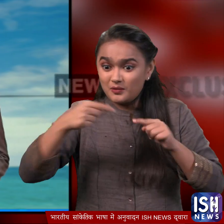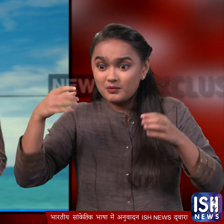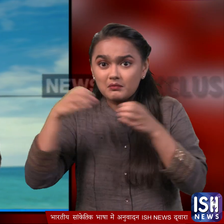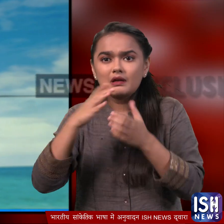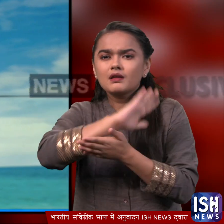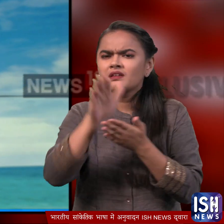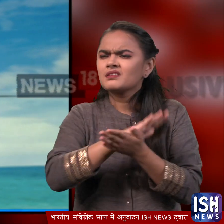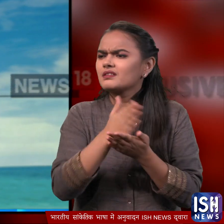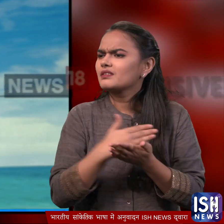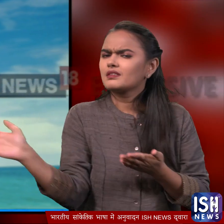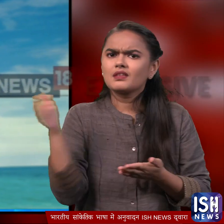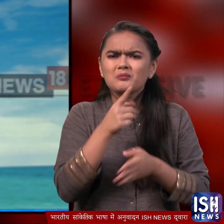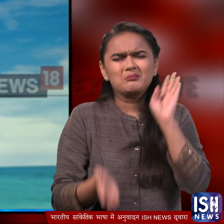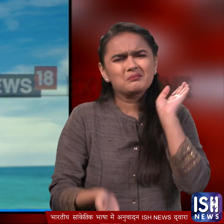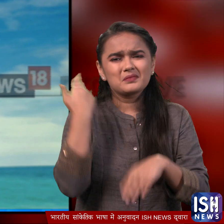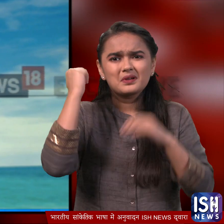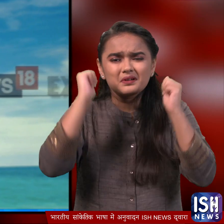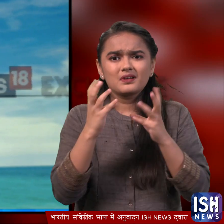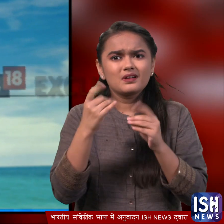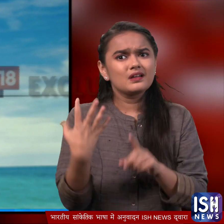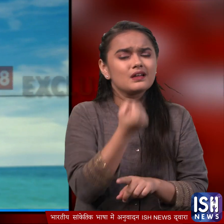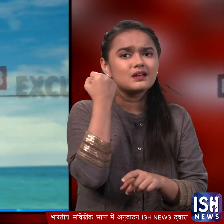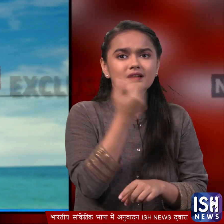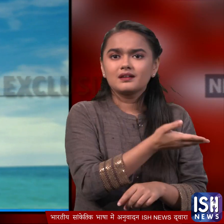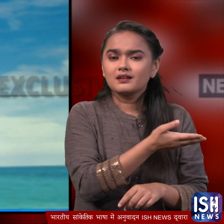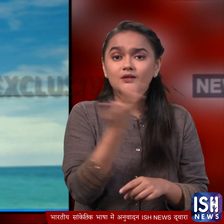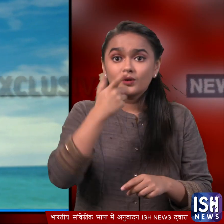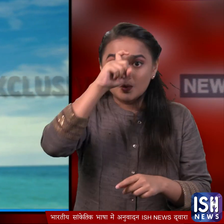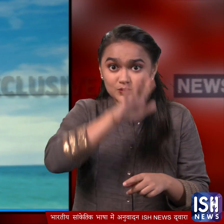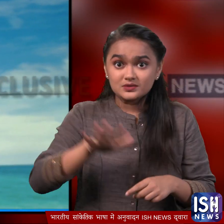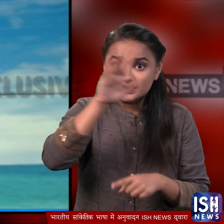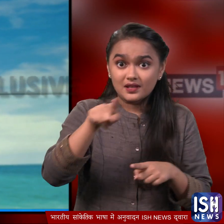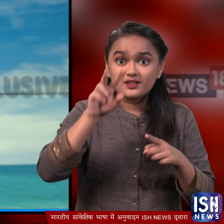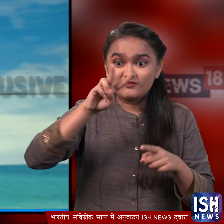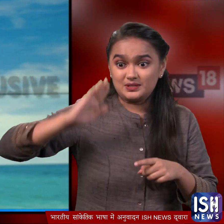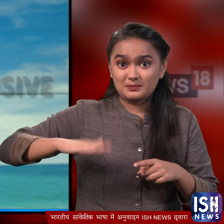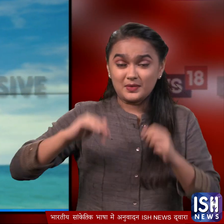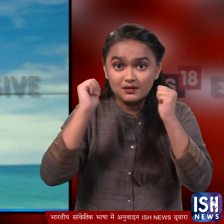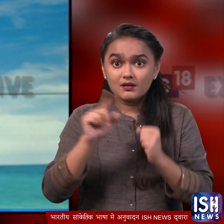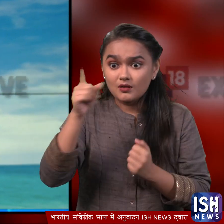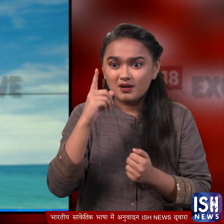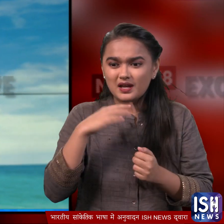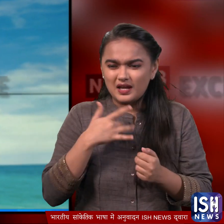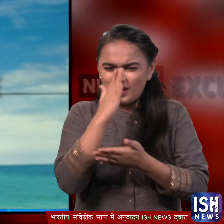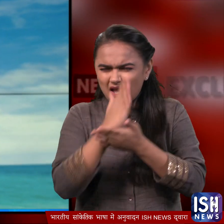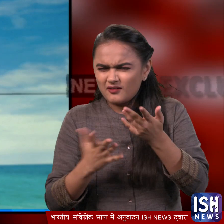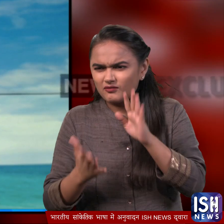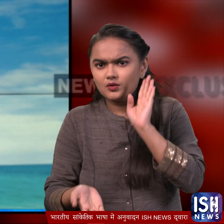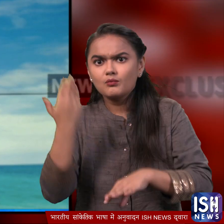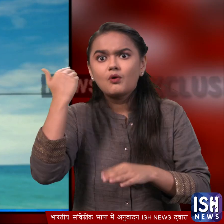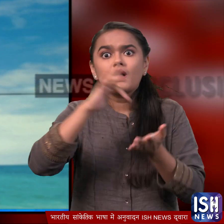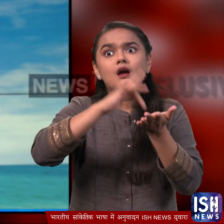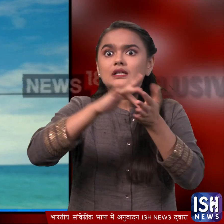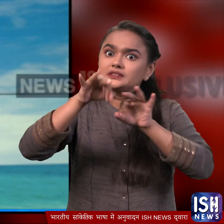लगभग सफाया हो गया, जो 1 साल बाद होने वाले विधानसभा चुनावों का ट्रेलर माना जा रहा है। क्योंकि गुजरात में विधानसभा की आधी से ज्यादा सीटें शहरों